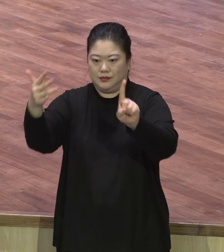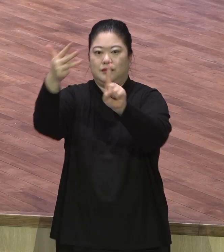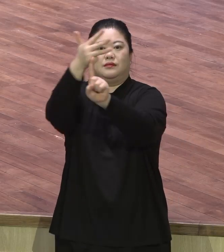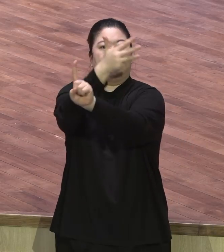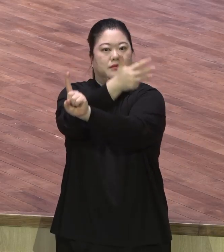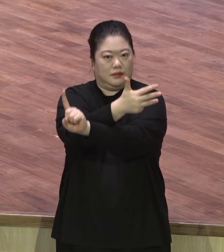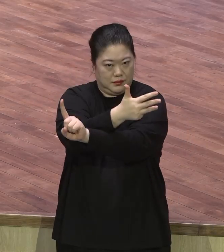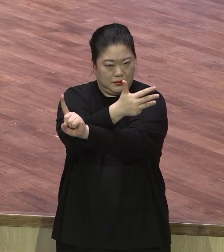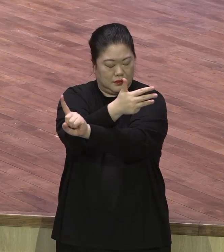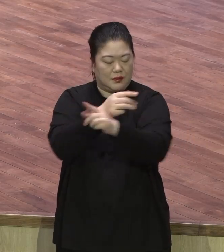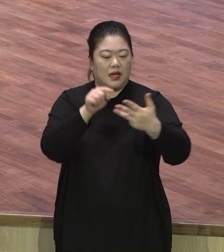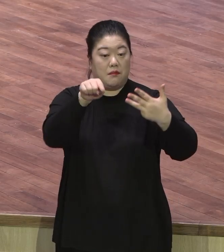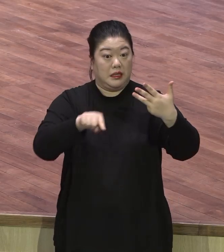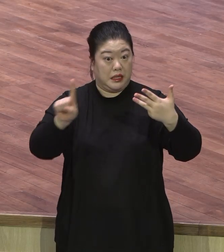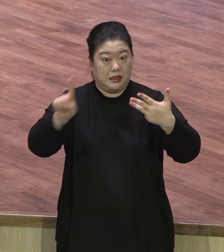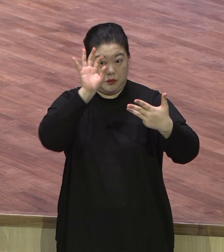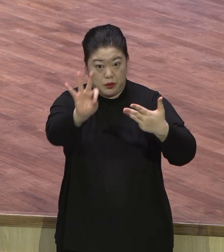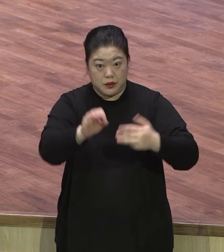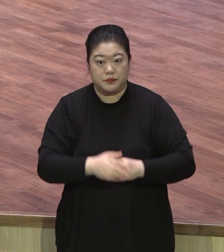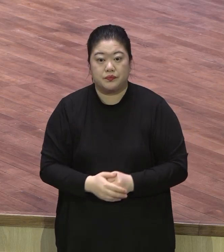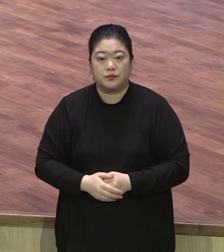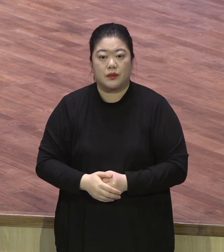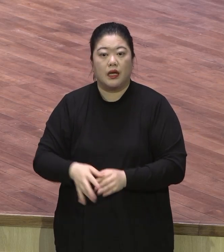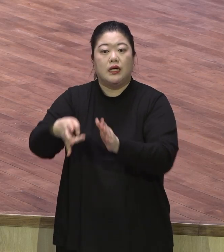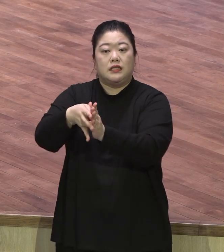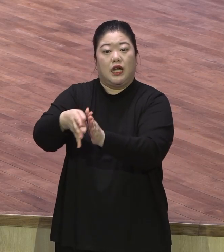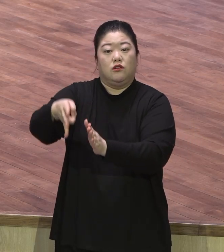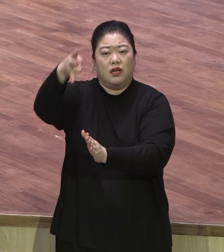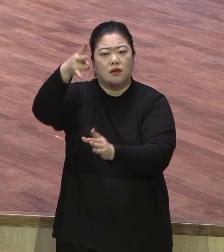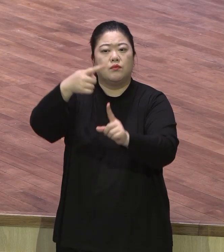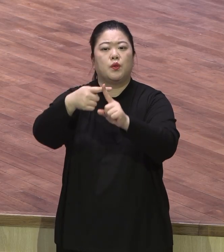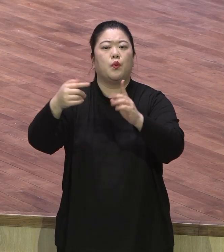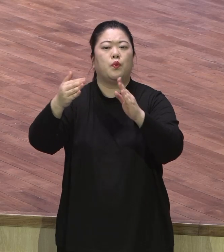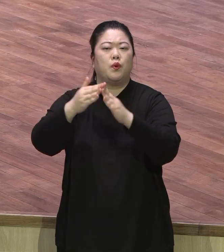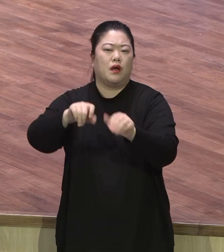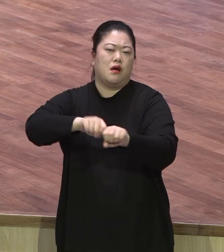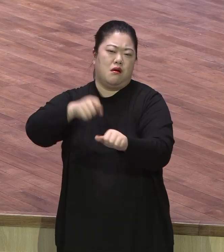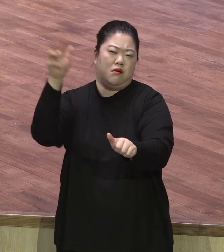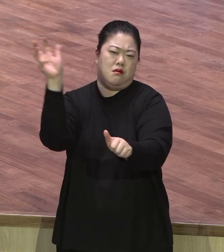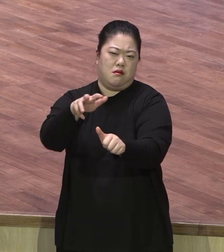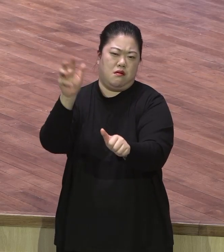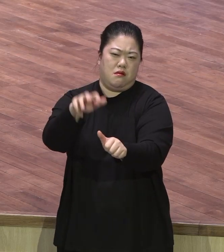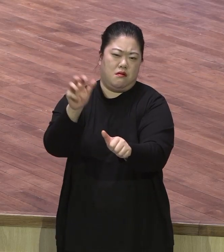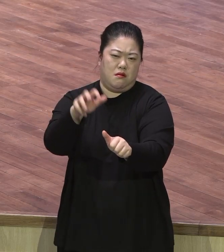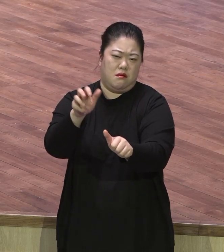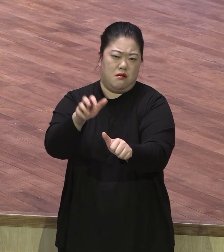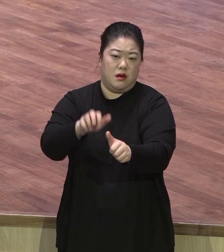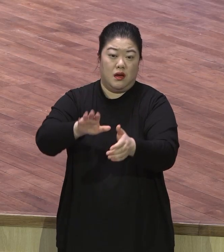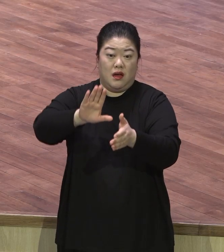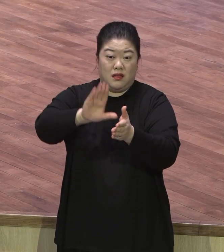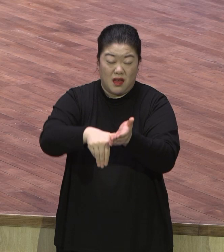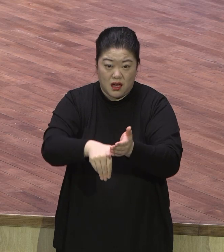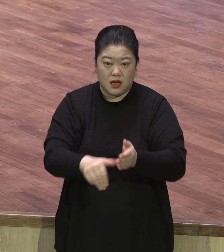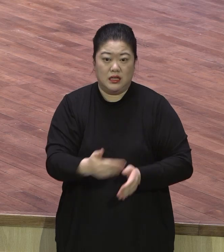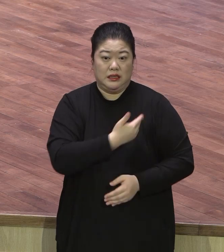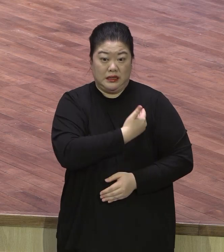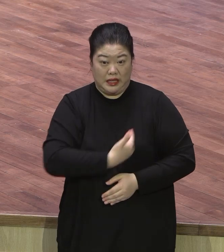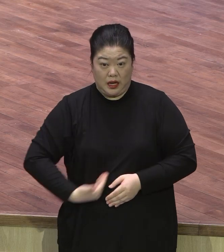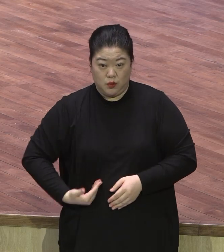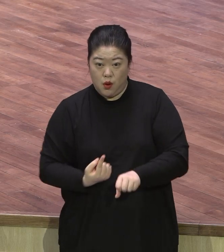보면 그날에 예루살렘에 있는 교회가 큰 박해가 있어 사도 외에는 다 유대와